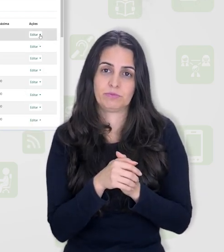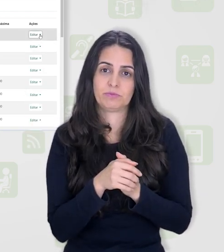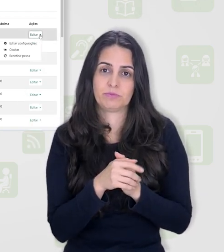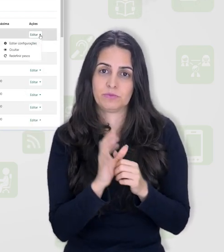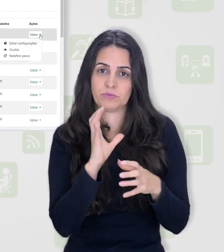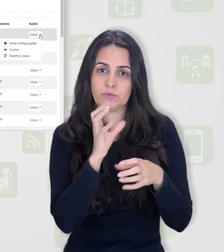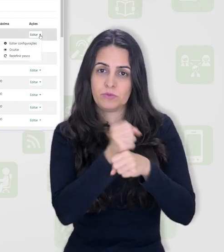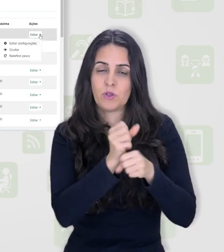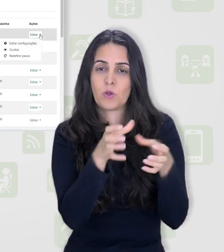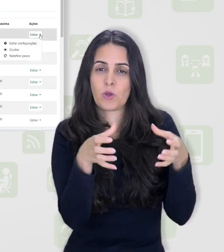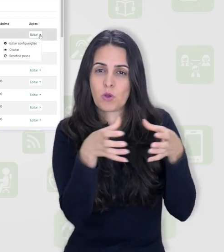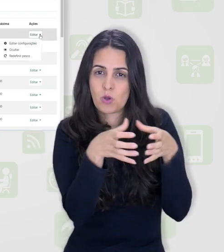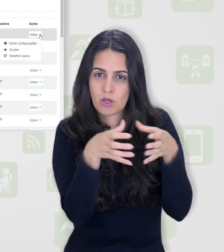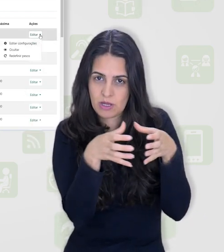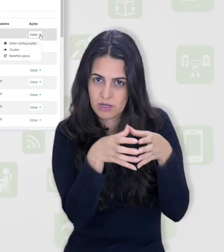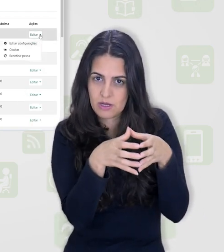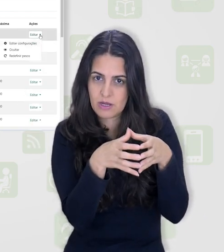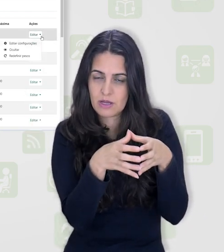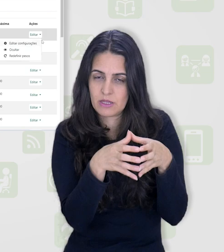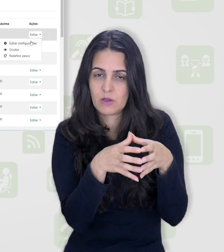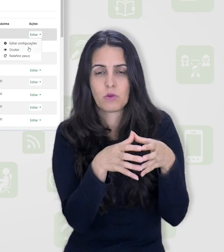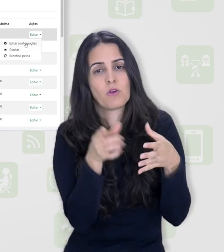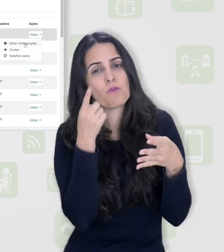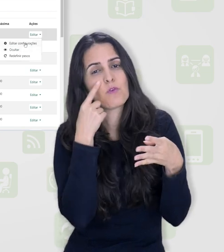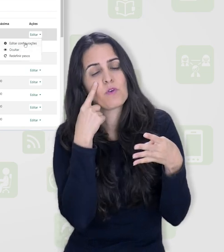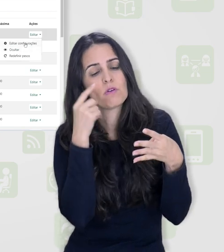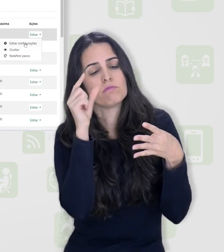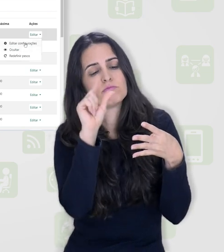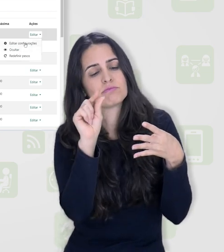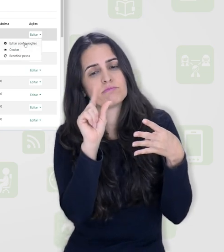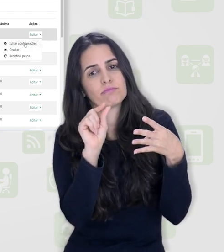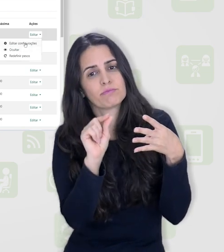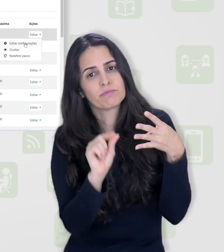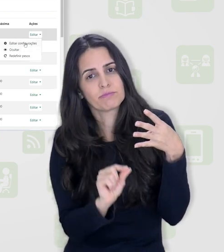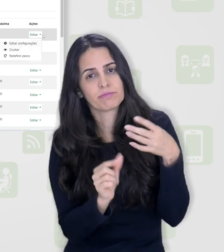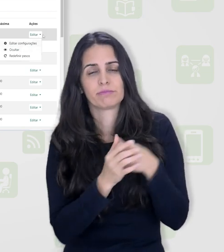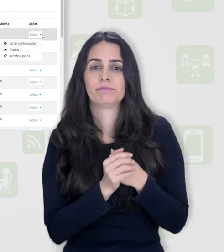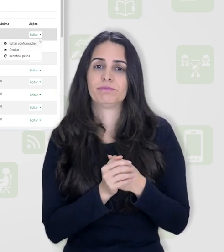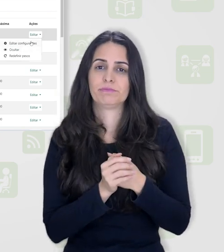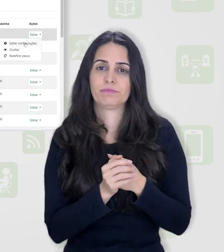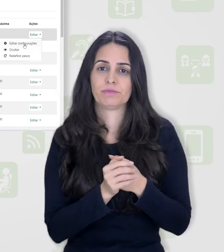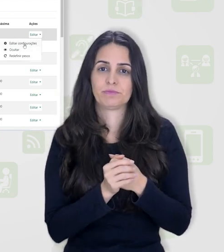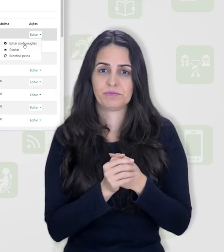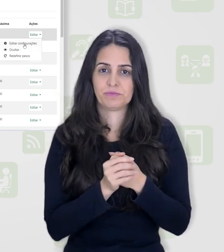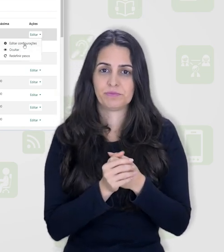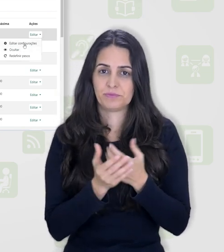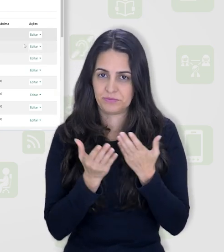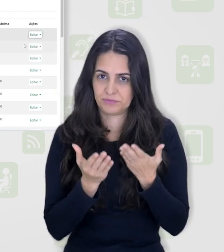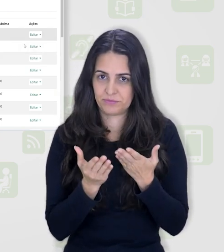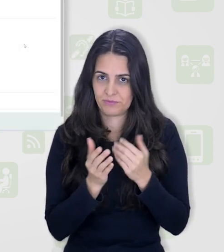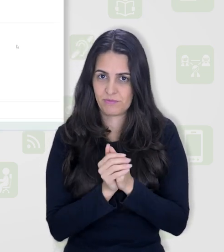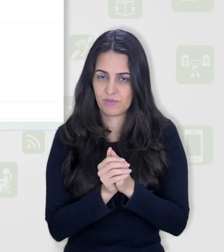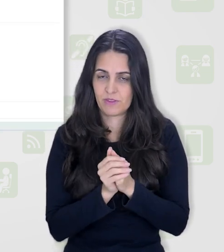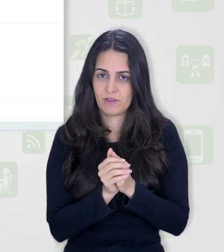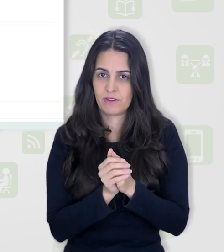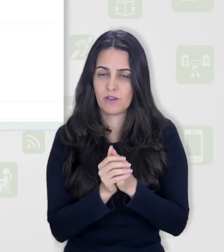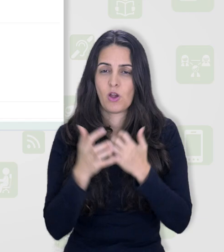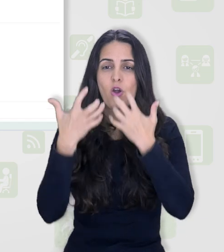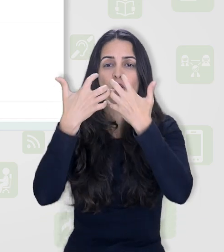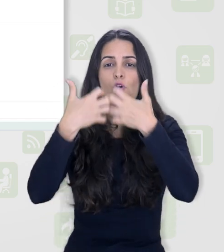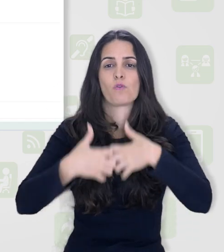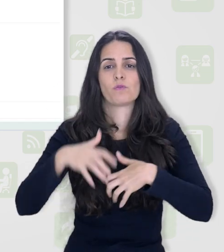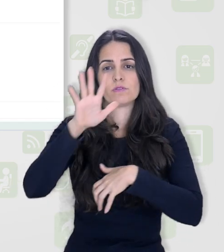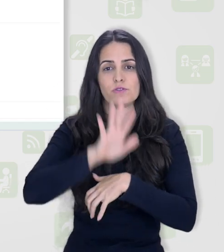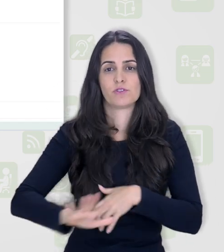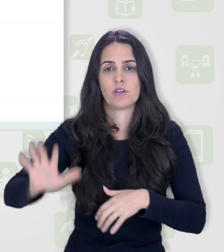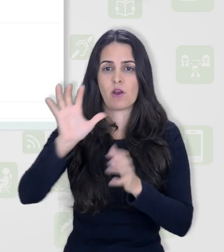nessa categoria principal o que eu tenho de opções então aqui nas configurações Gerais dessa categoria eu